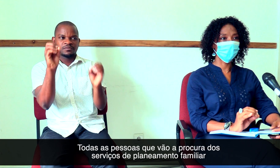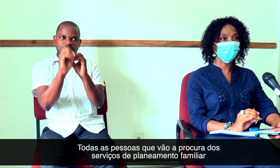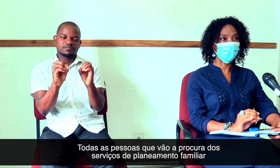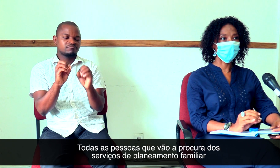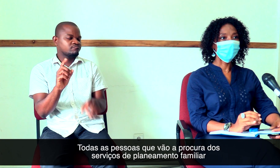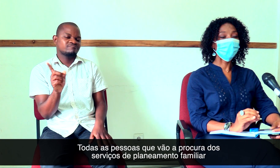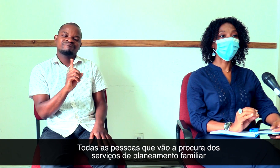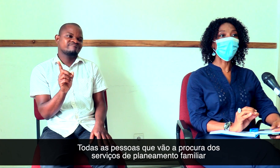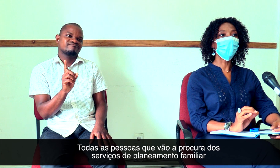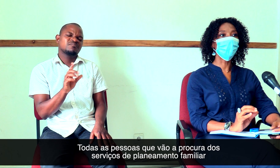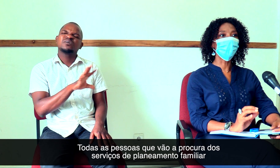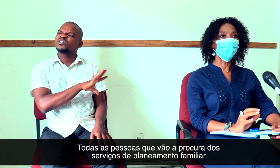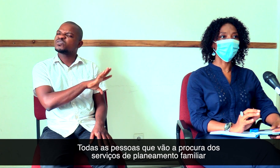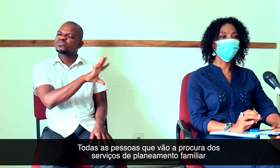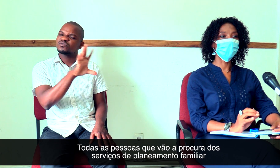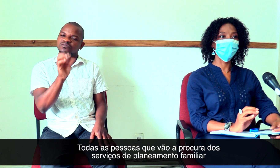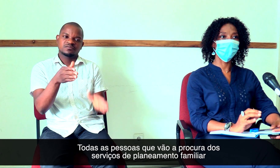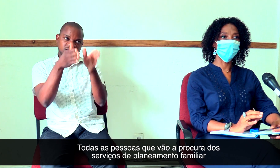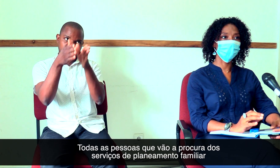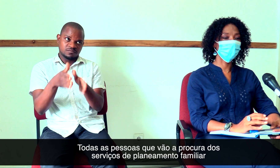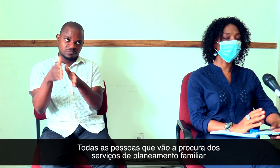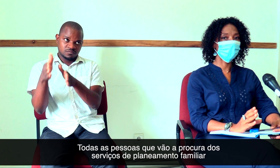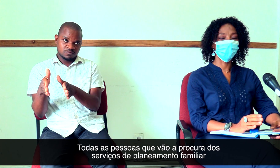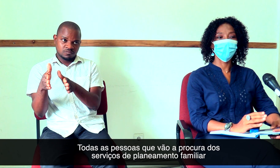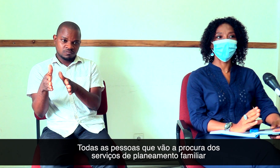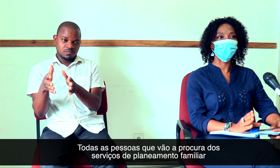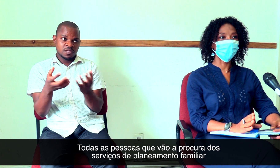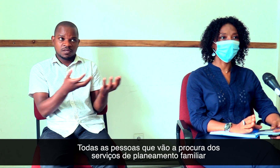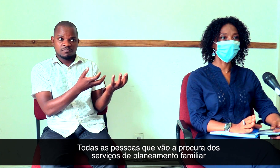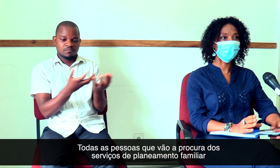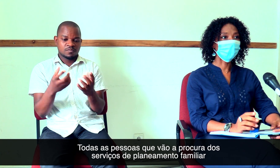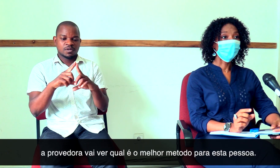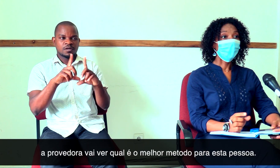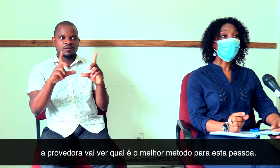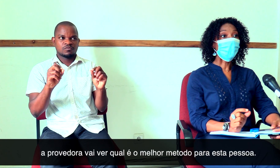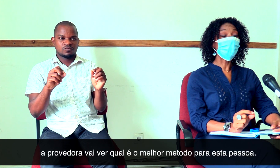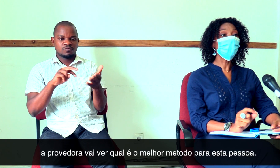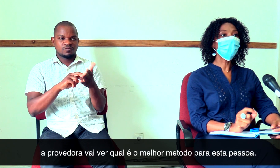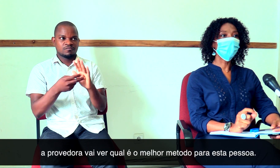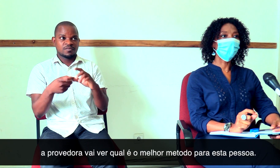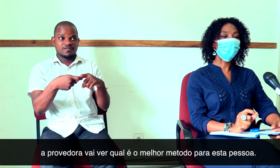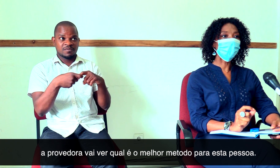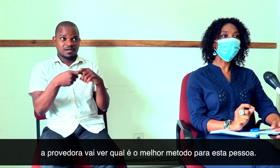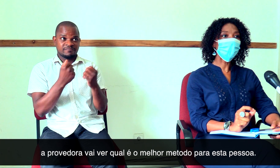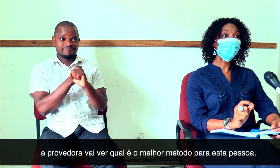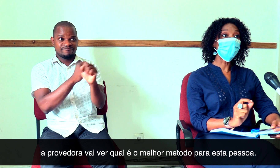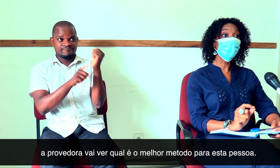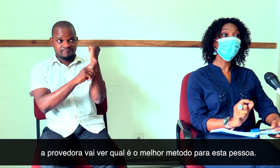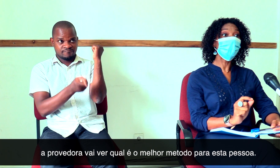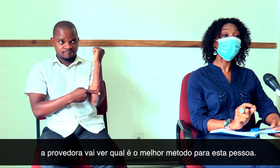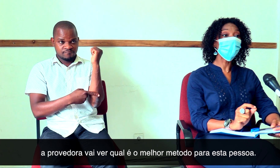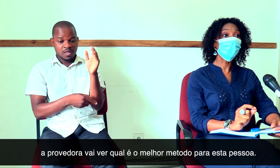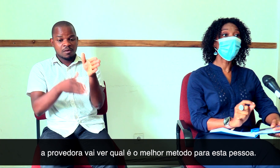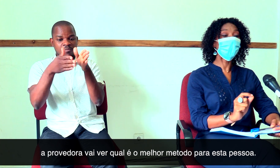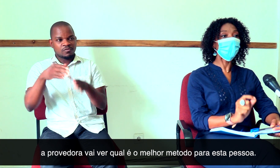as pessoas que vão à procura dos serviços, por exemplo, de planeamento familiar, a provedora vai ver qual é o